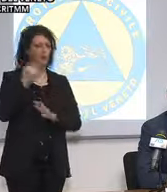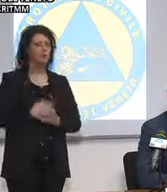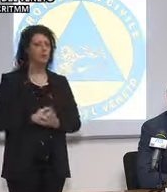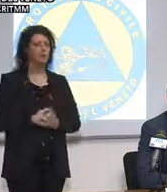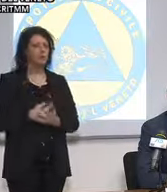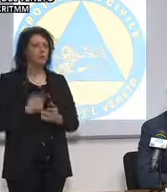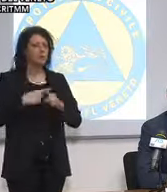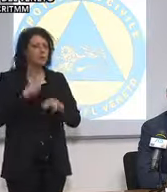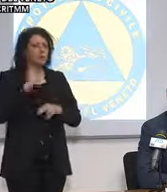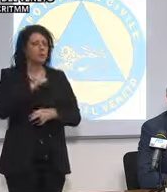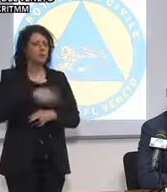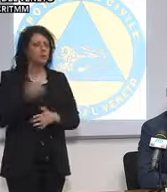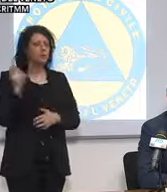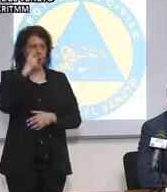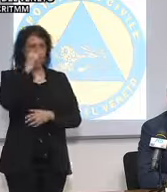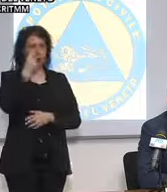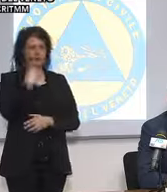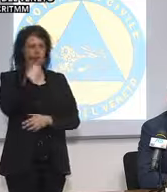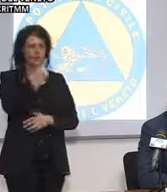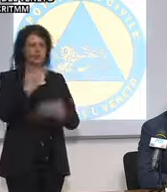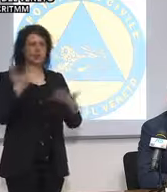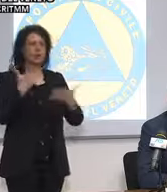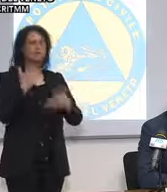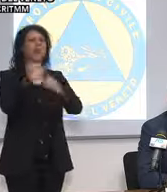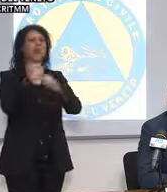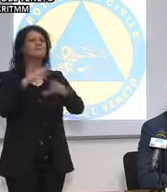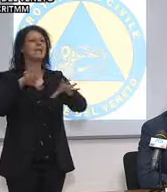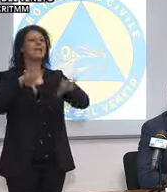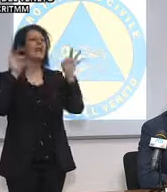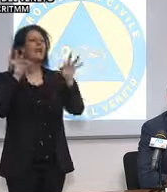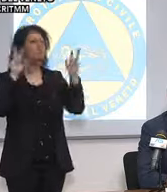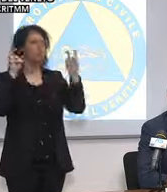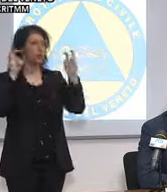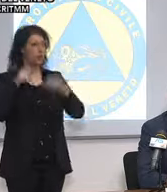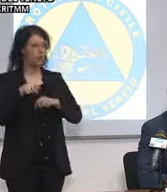è stato detto, è stato fatto accenno alla cassa integrazione.